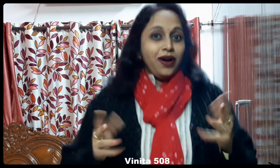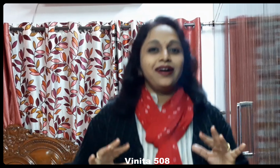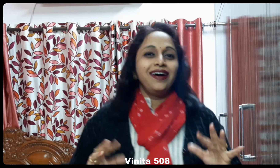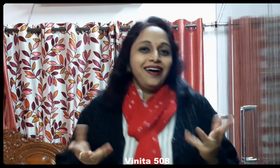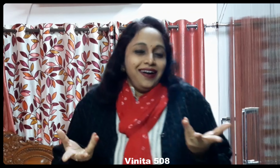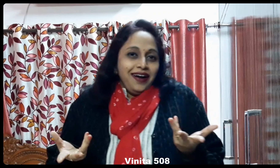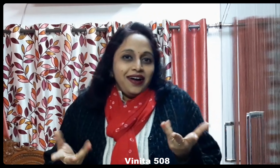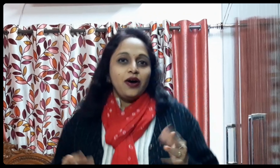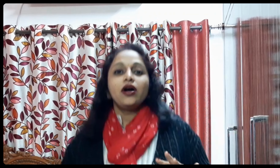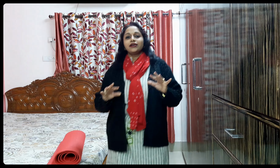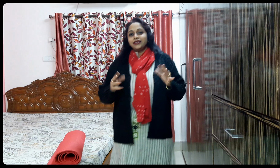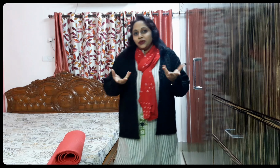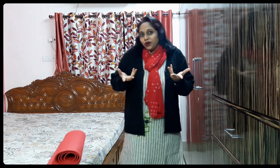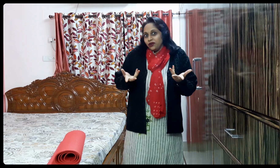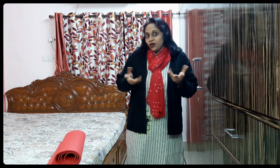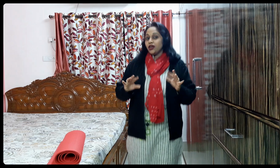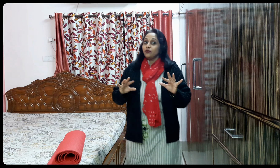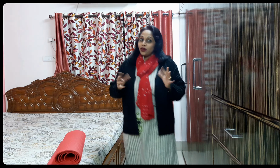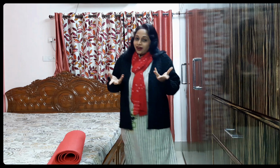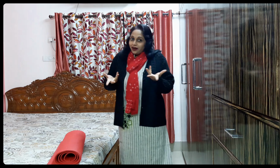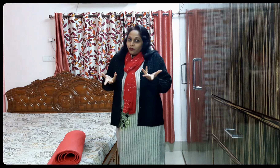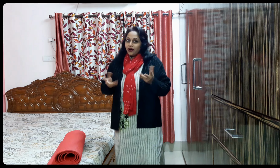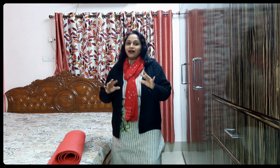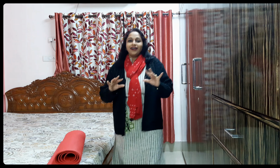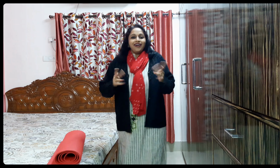काबा आईजीबीवी में काबा।